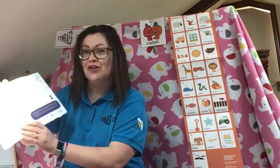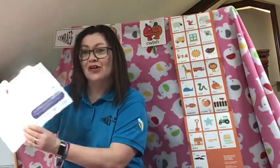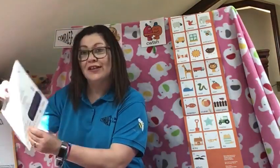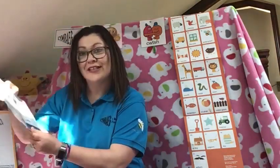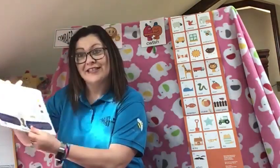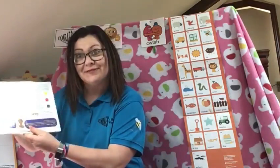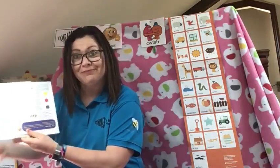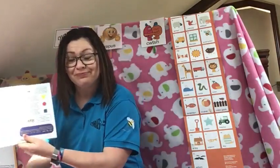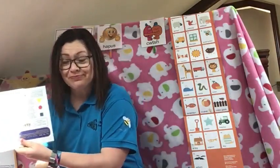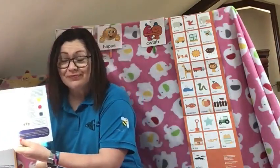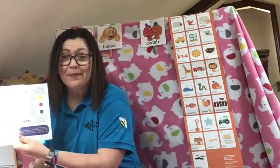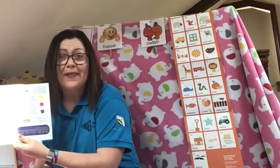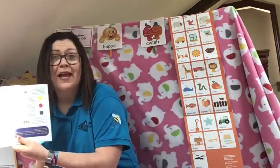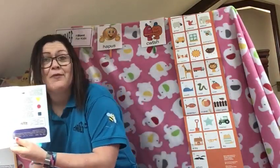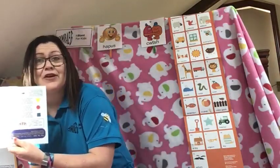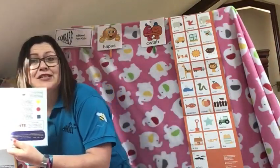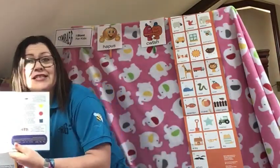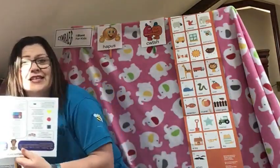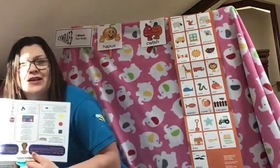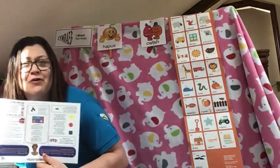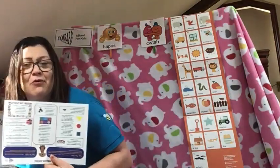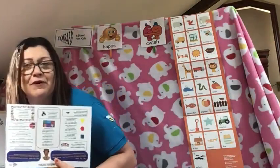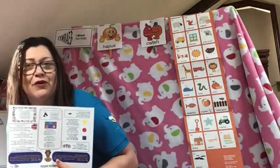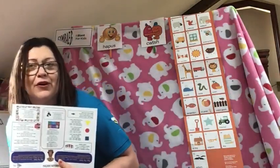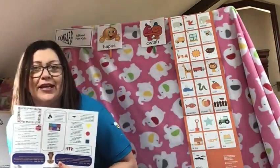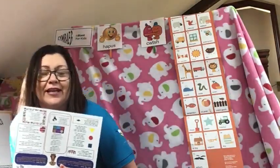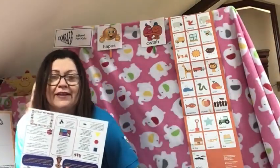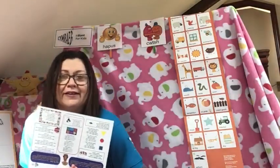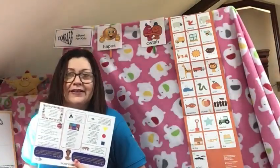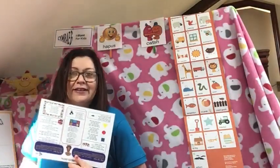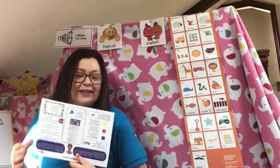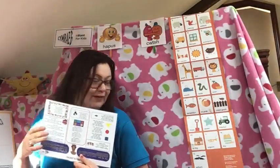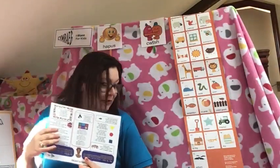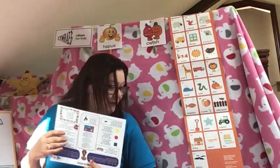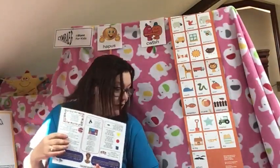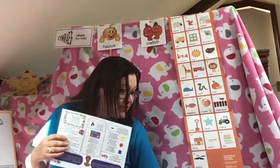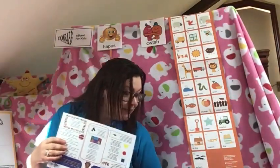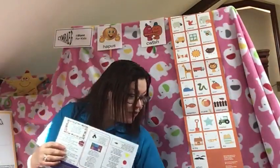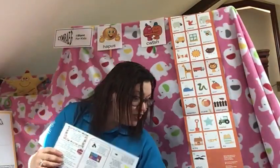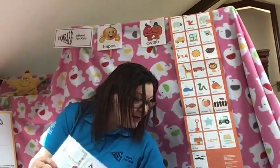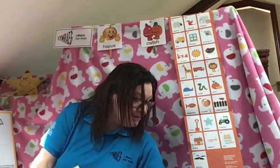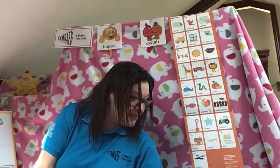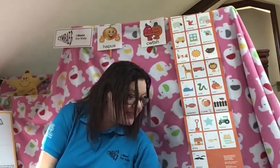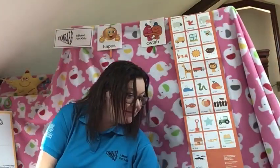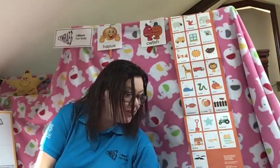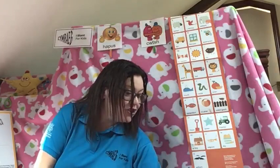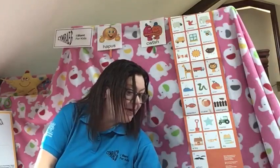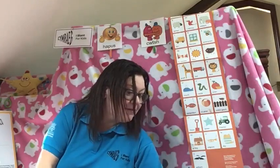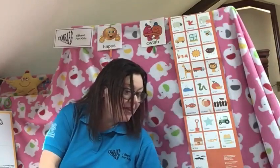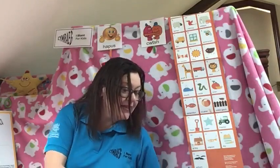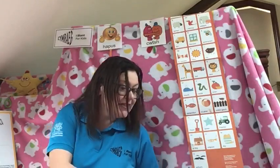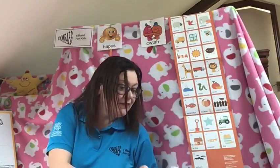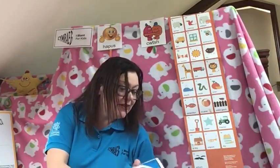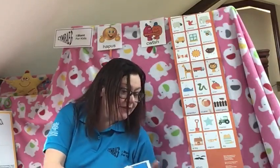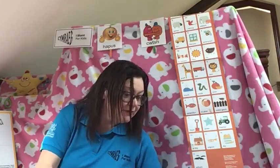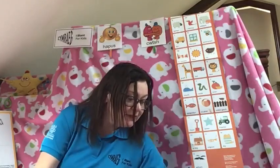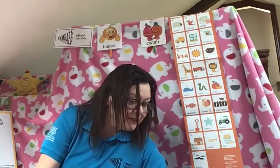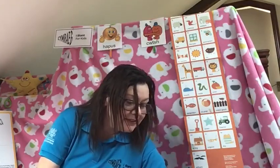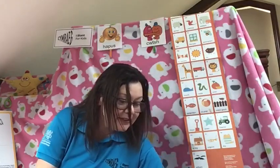to look at this. And we're going to see what we've got here. We've got some shapes, a siapiau gyda fi.